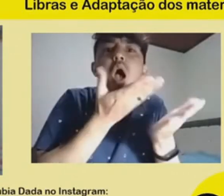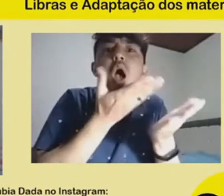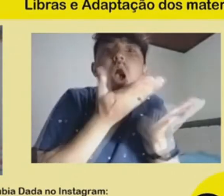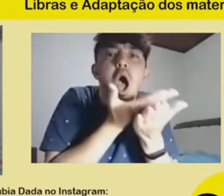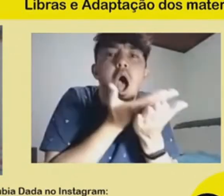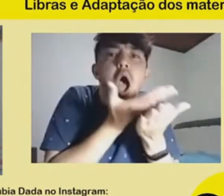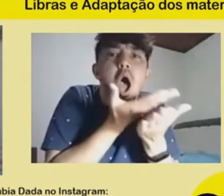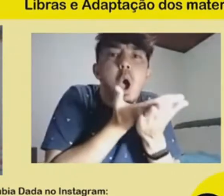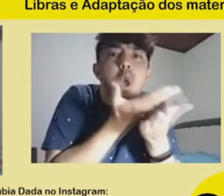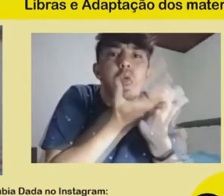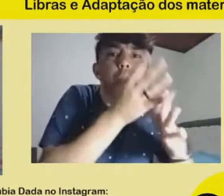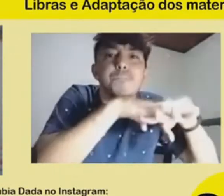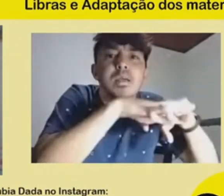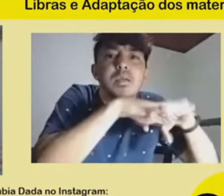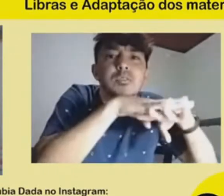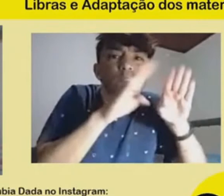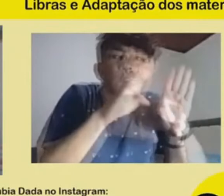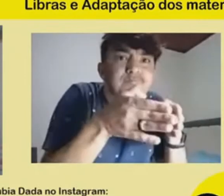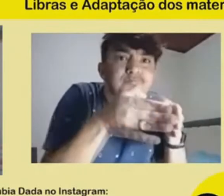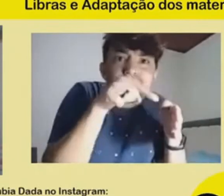profissionalizante a matemática,